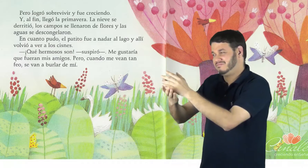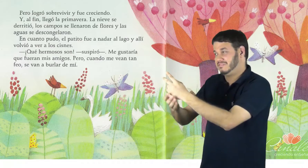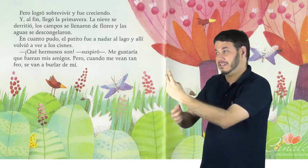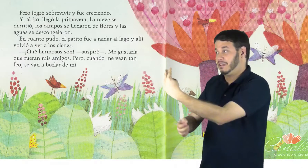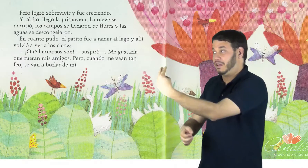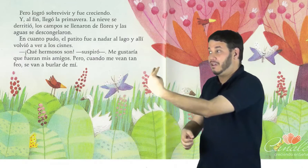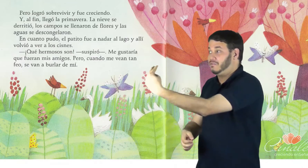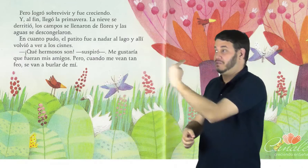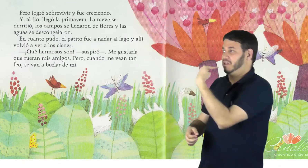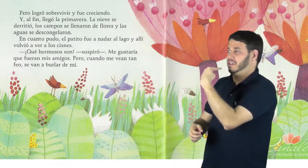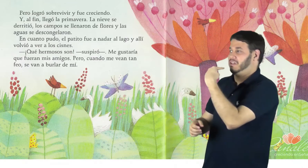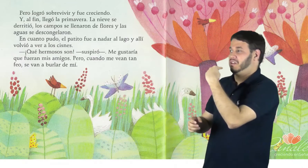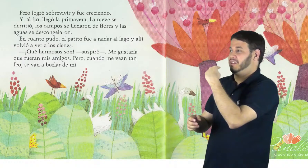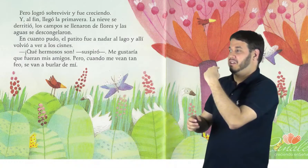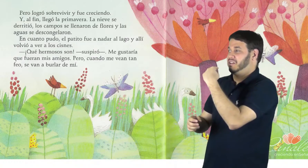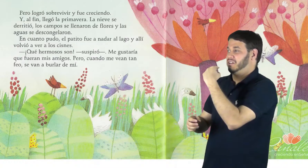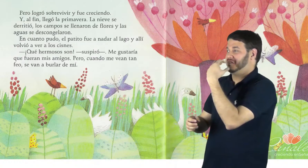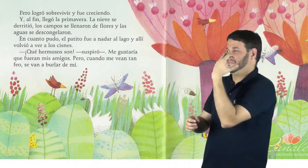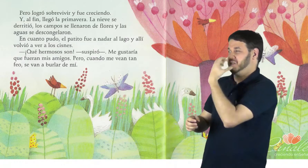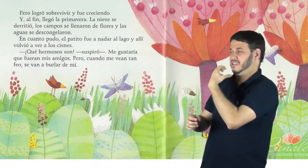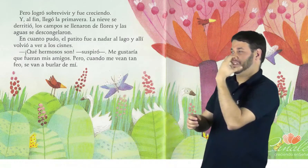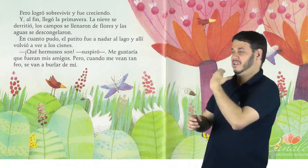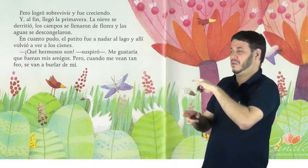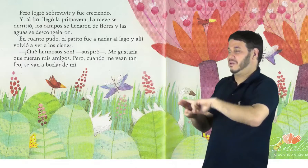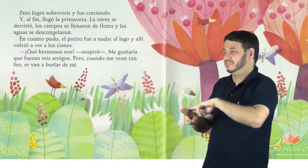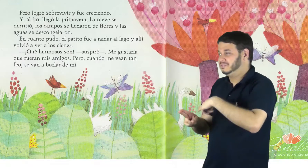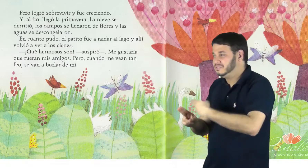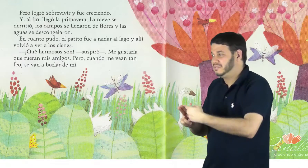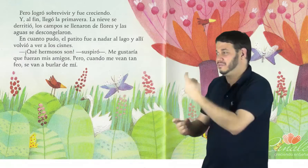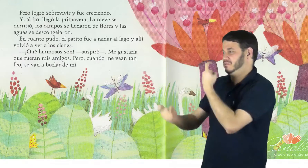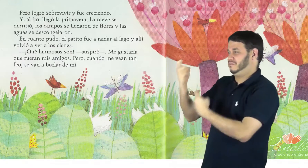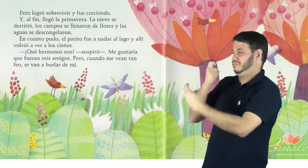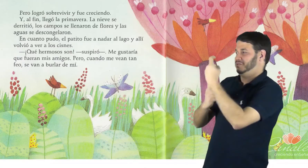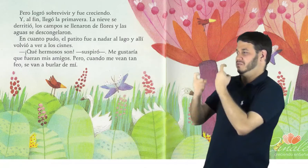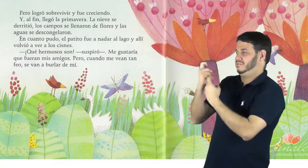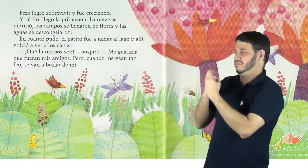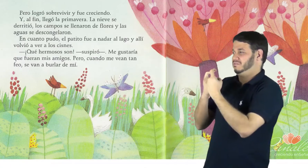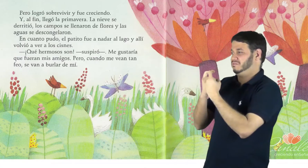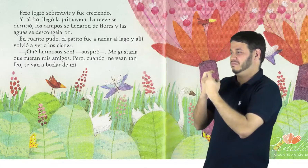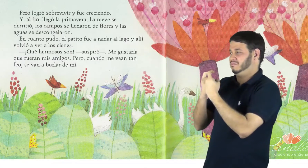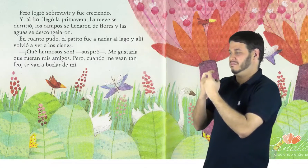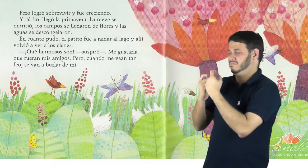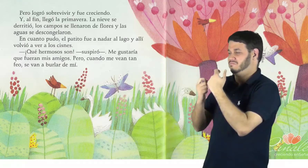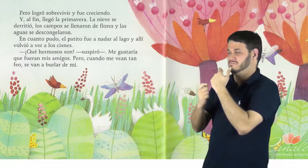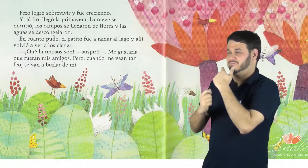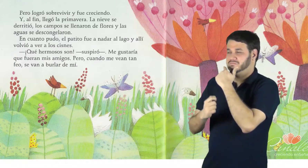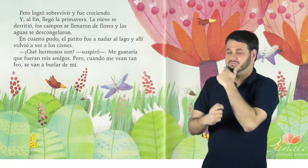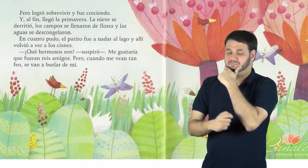amigos pero cuando me vean tan feo se van a burlar de mí